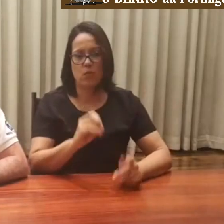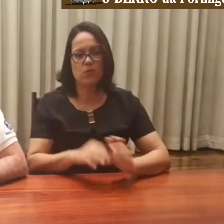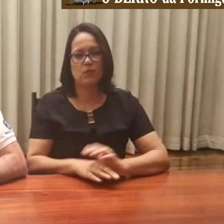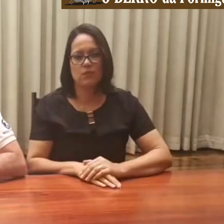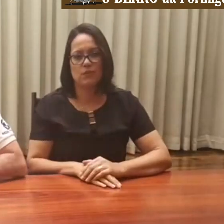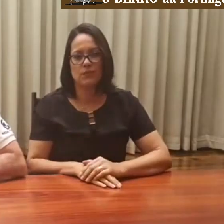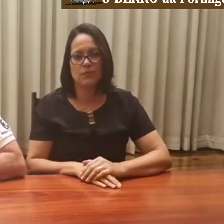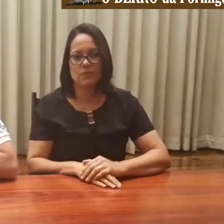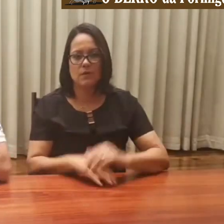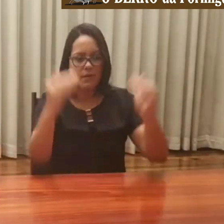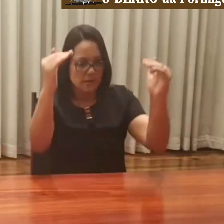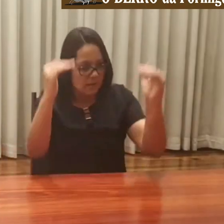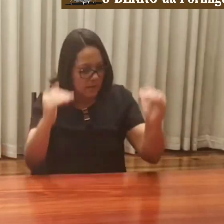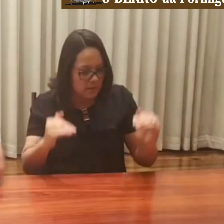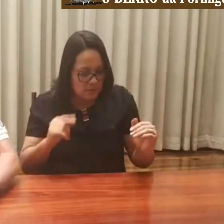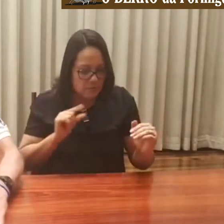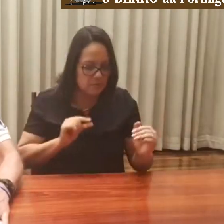Vamos lá, está acabando.